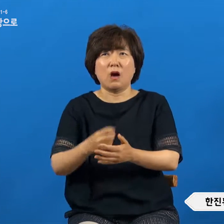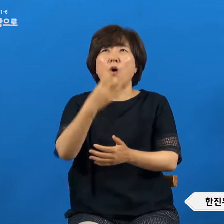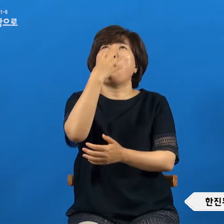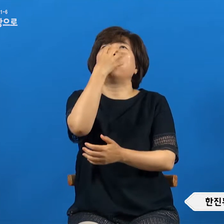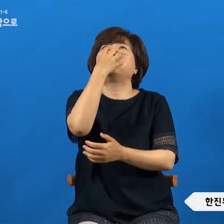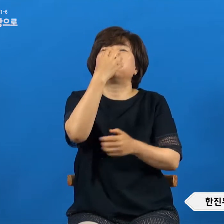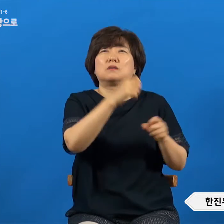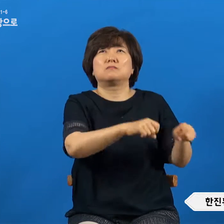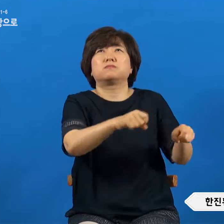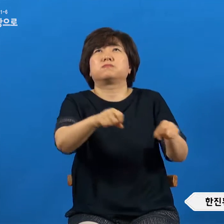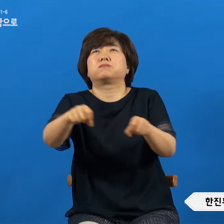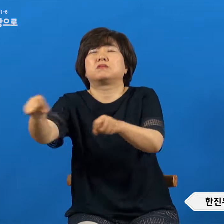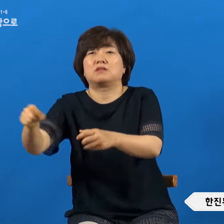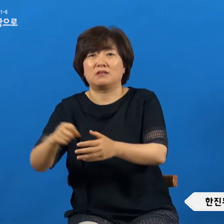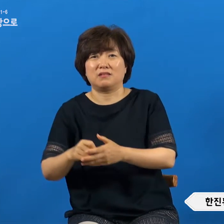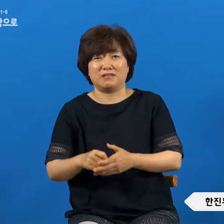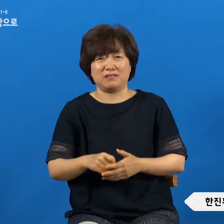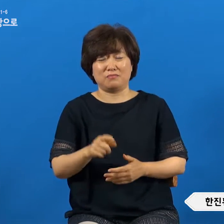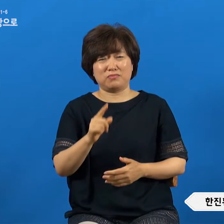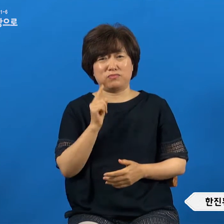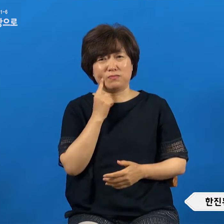별로 바람직하지 않지 않습니까?